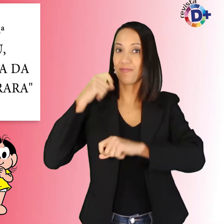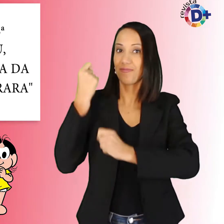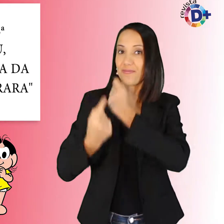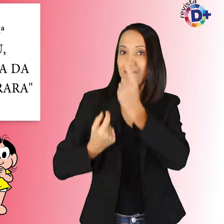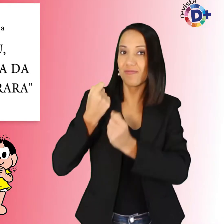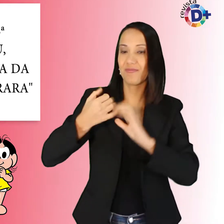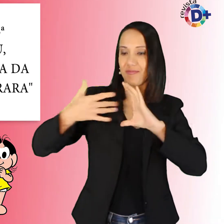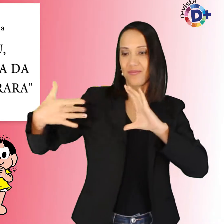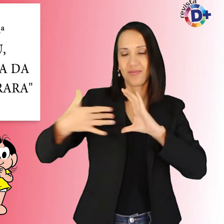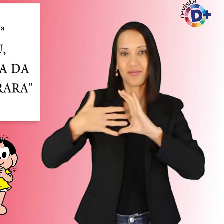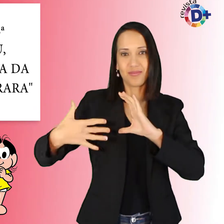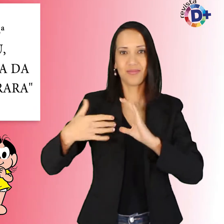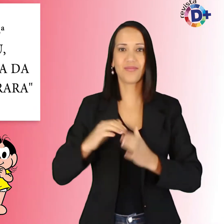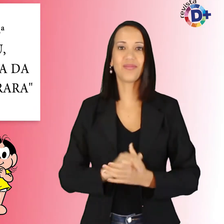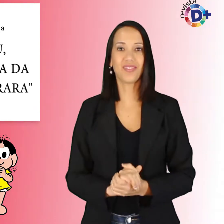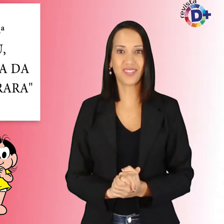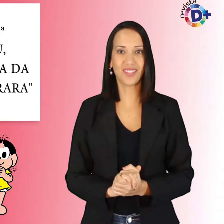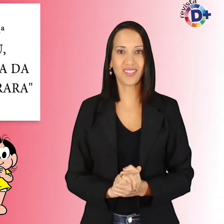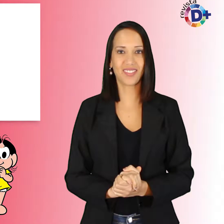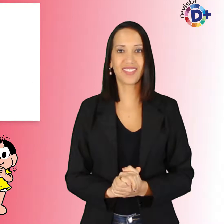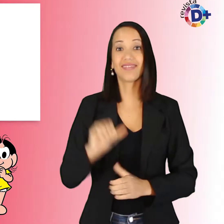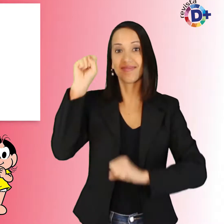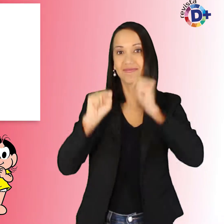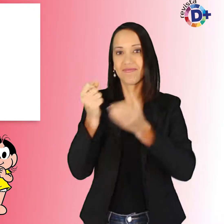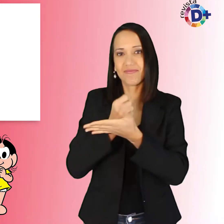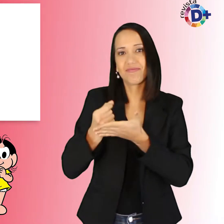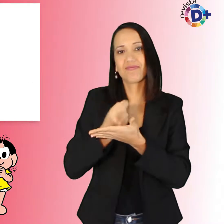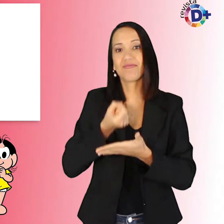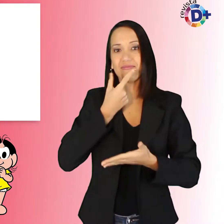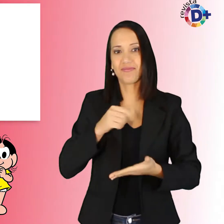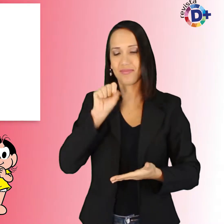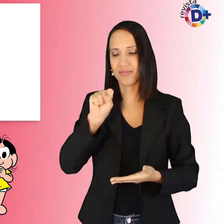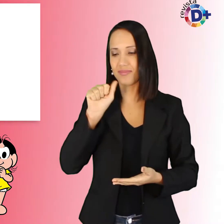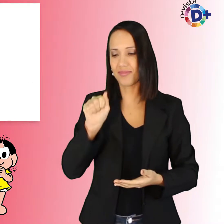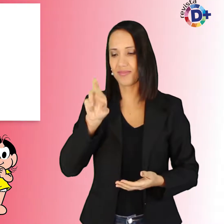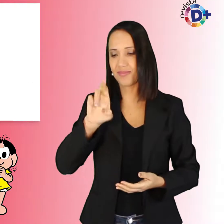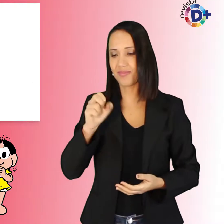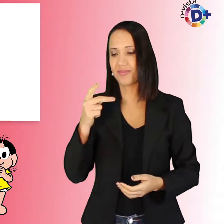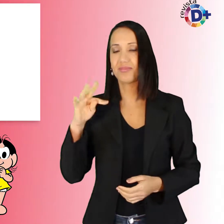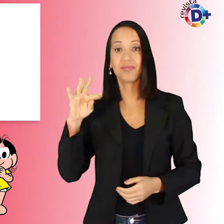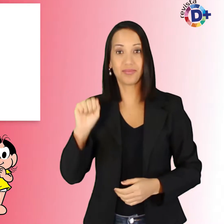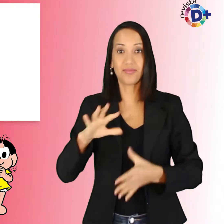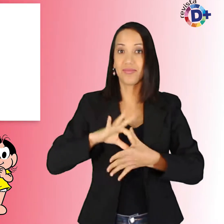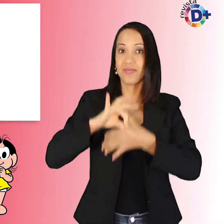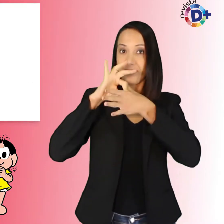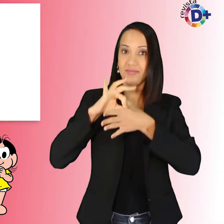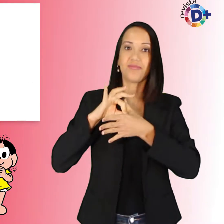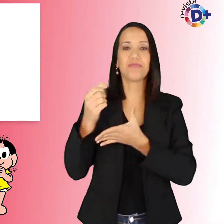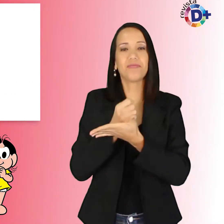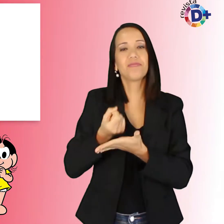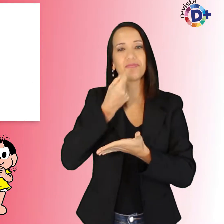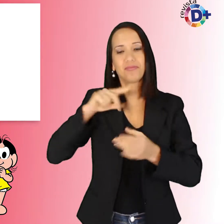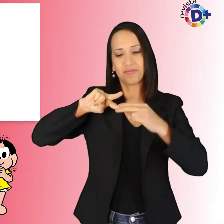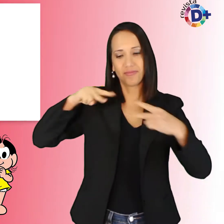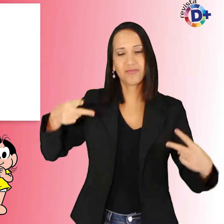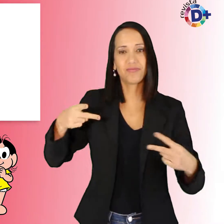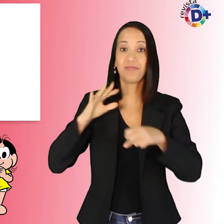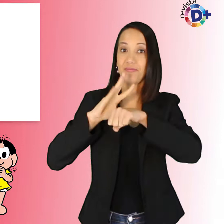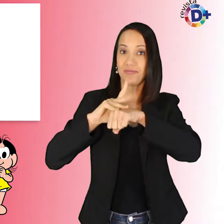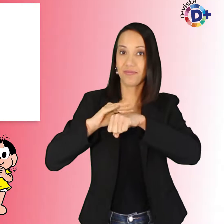rara assaré poeta líder em medicamentos genéticos para doenças